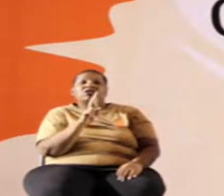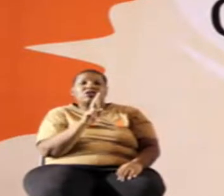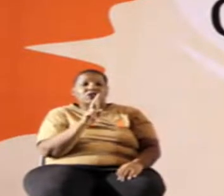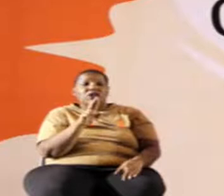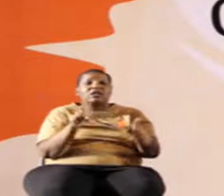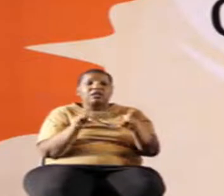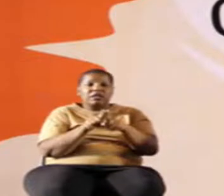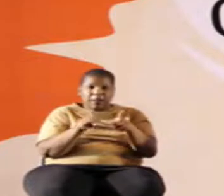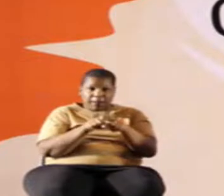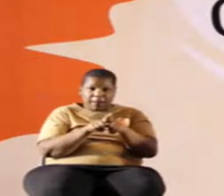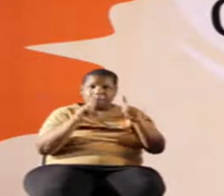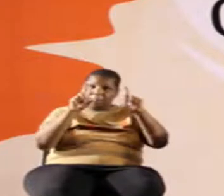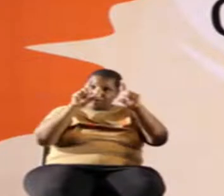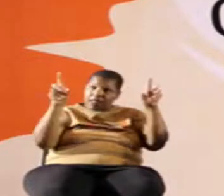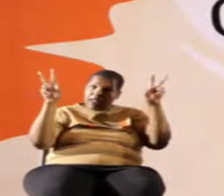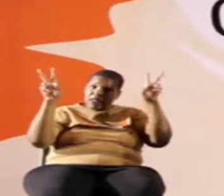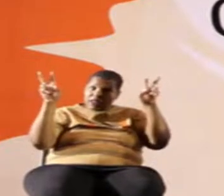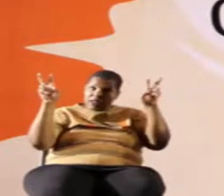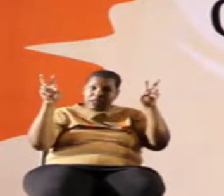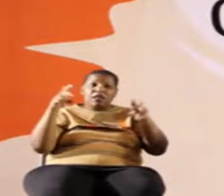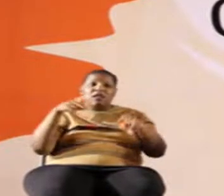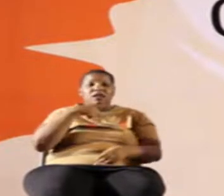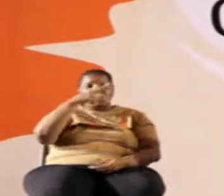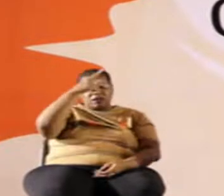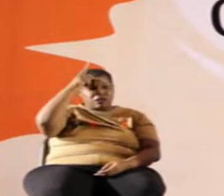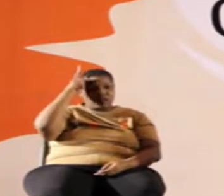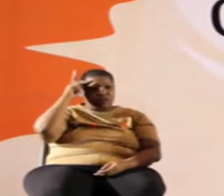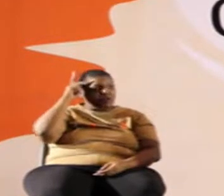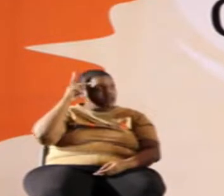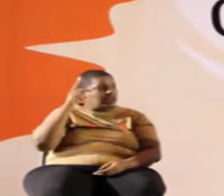também é o título dado a Oxum e Nanã.